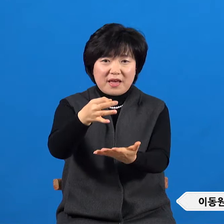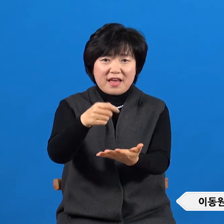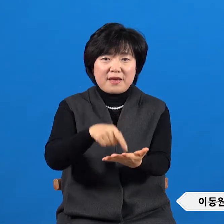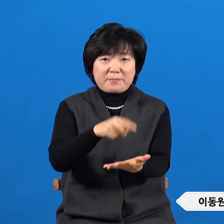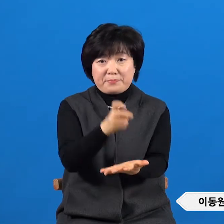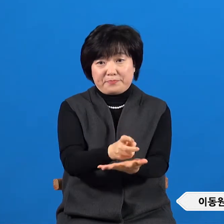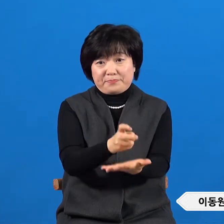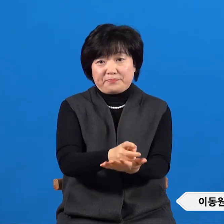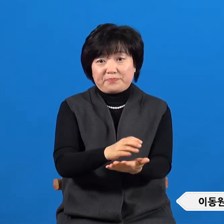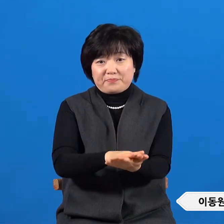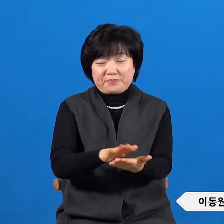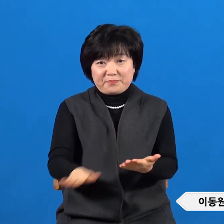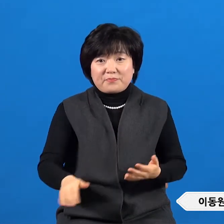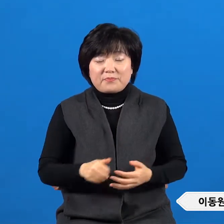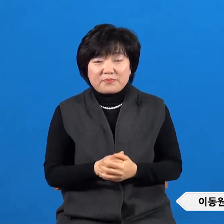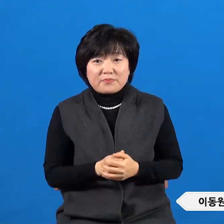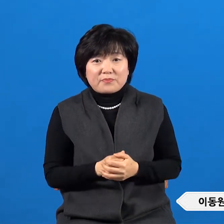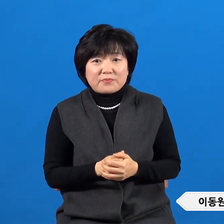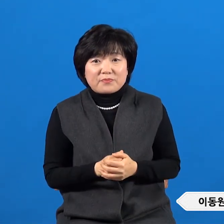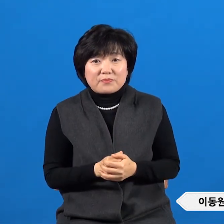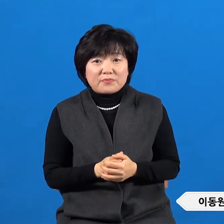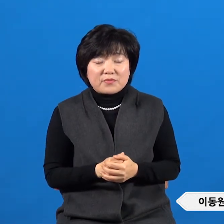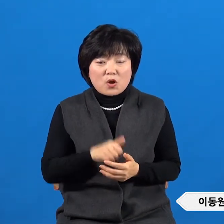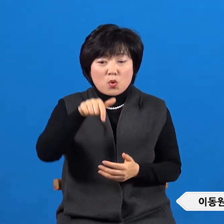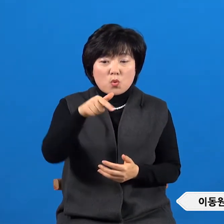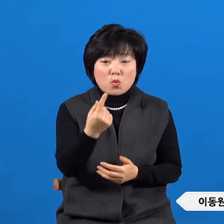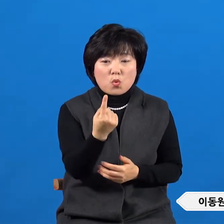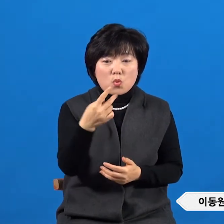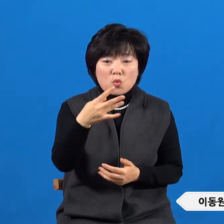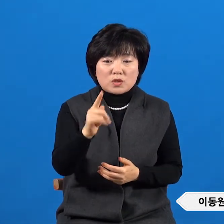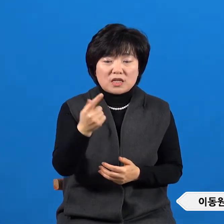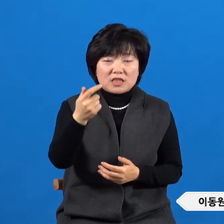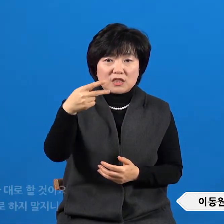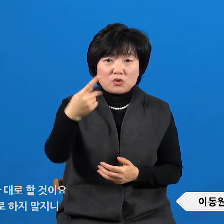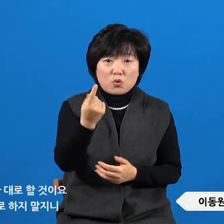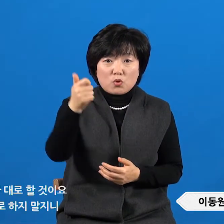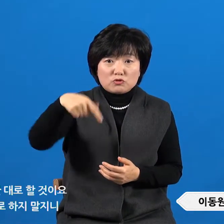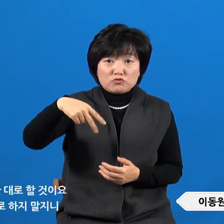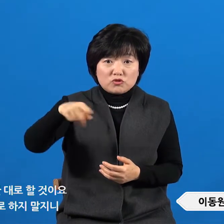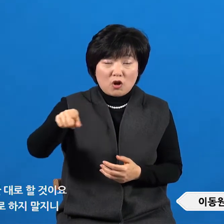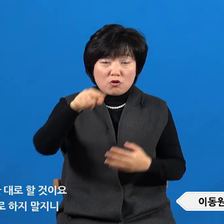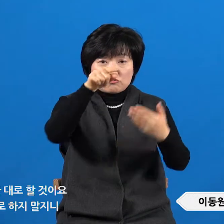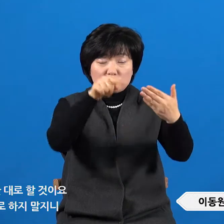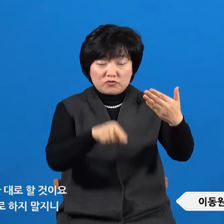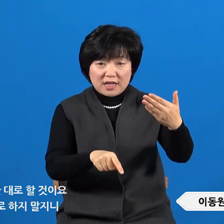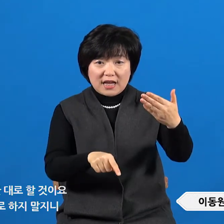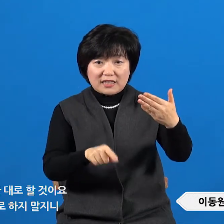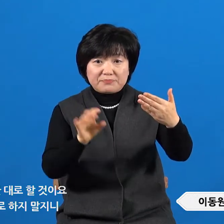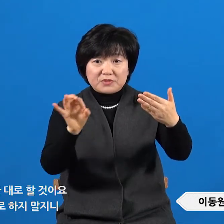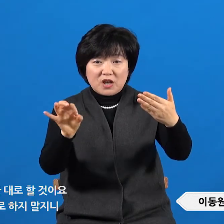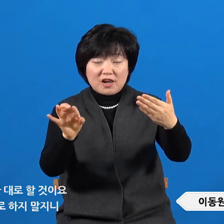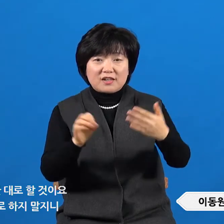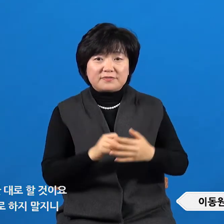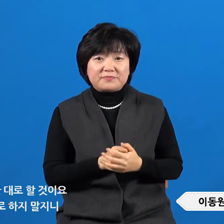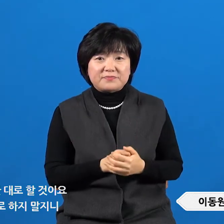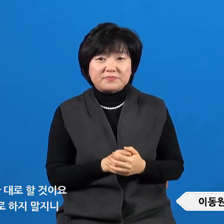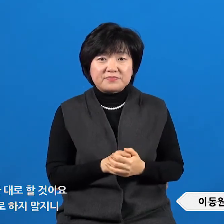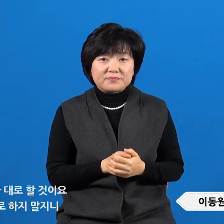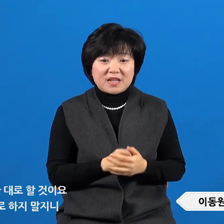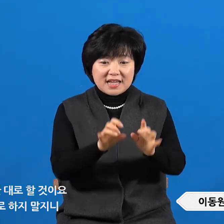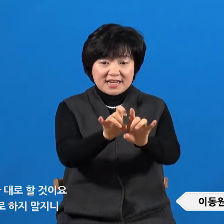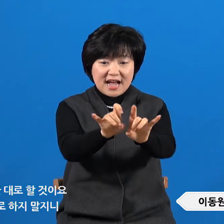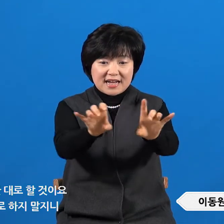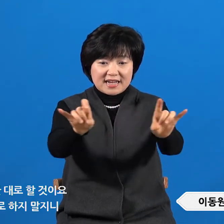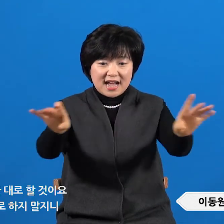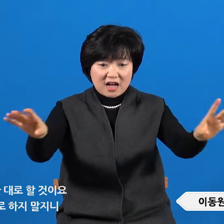원리로 가르쳐지고 있습니다. 고린도후서 9장 7절의 말씀을 보실까요? 같이 읽겠습니다.